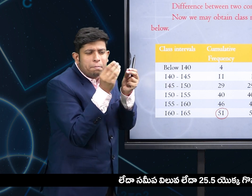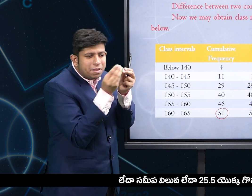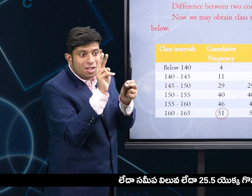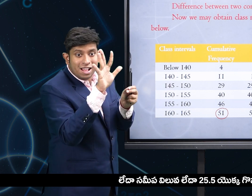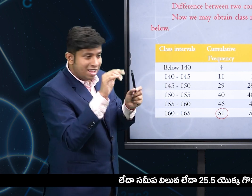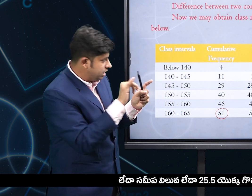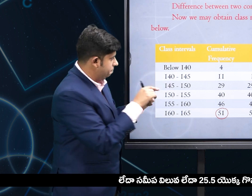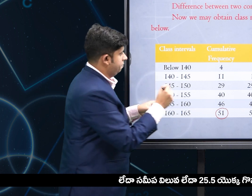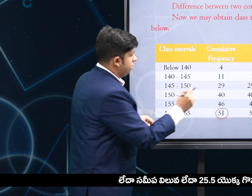కనుగొనండి.